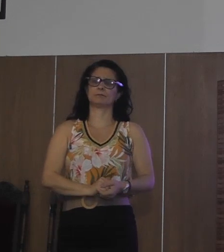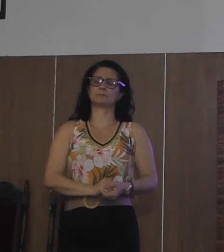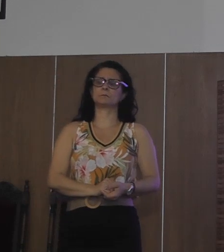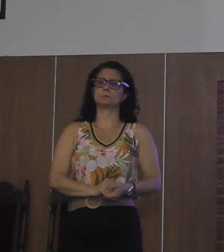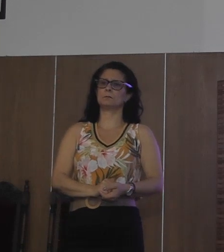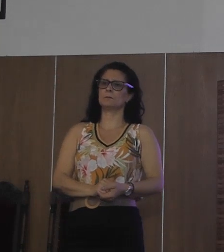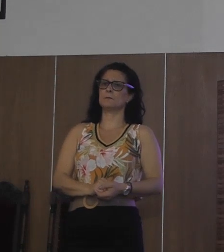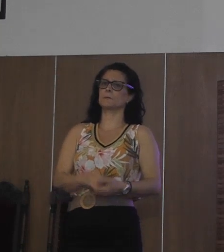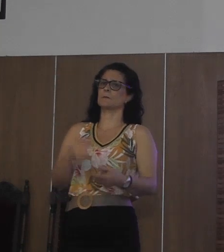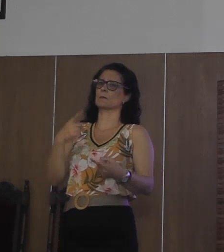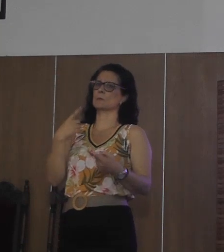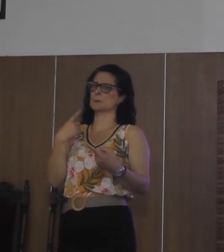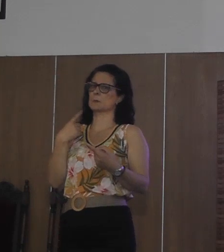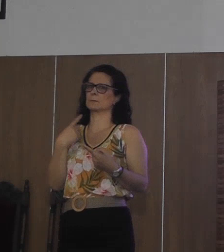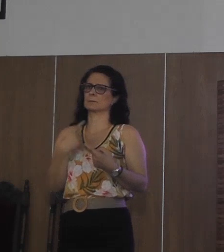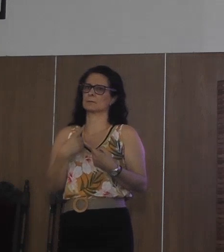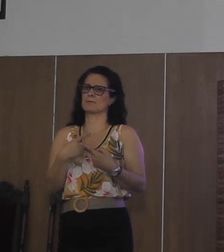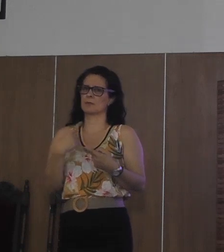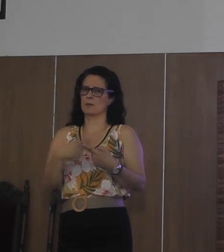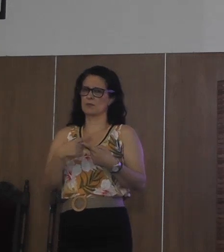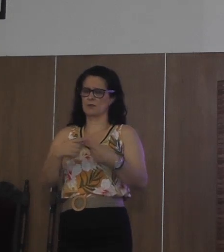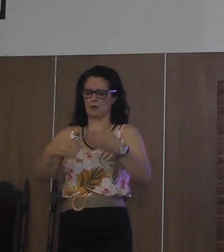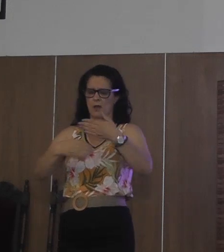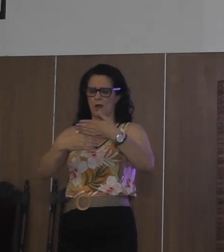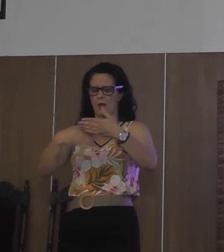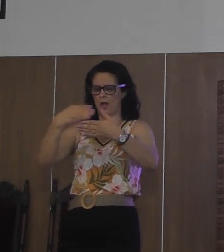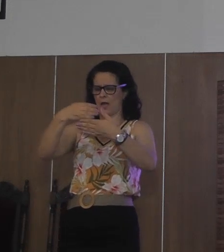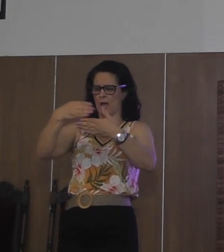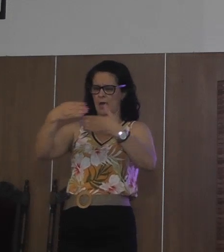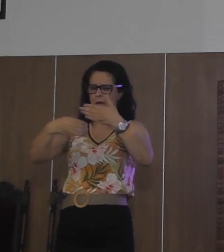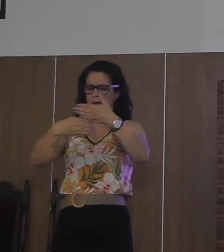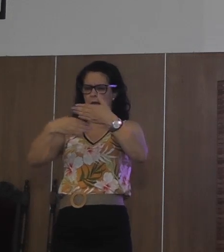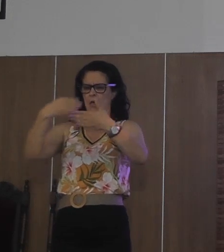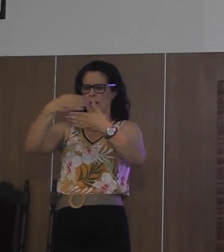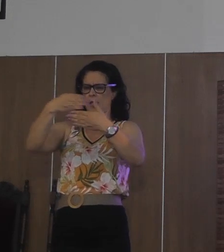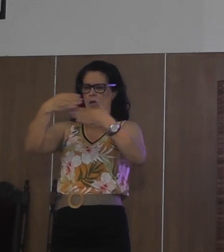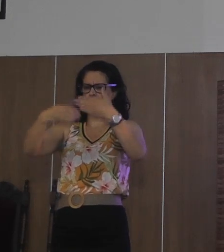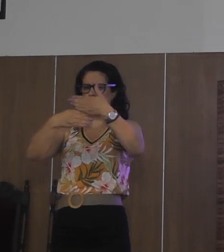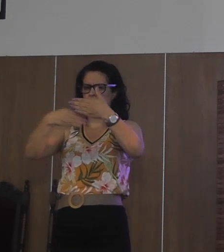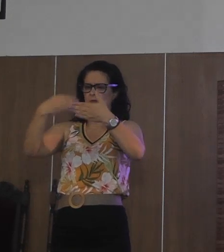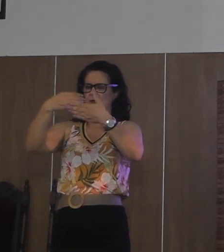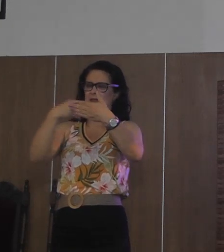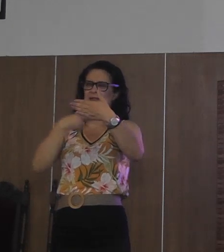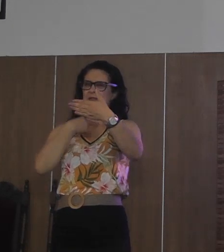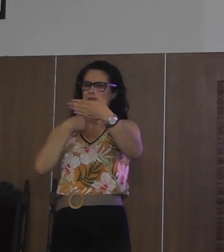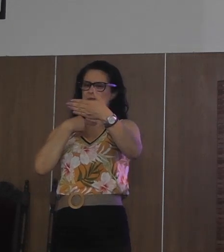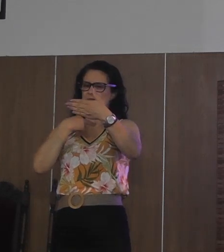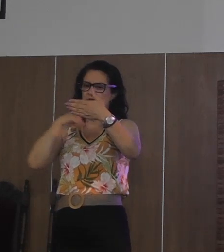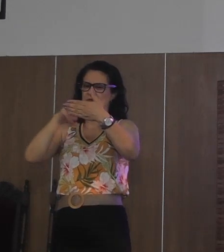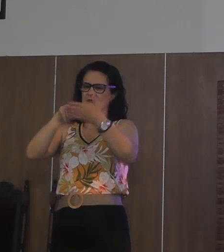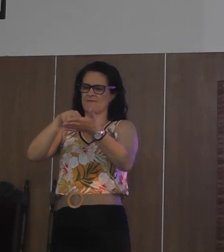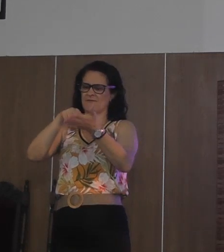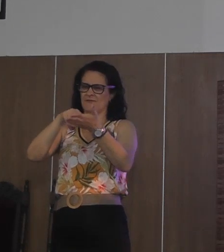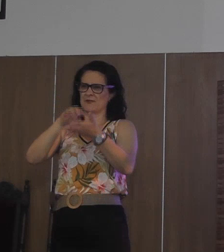Porque a muralha, ela não pode ficar de pé quando tem um filho obediente ao Senhor Jesus, não dá.